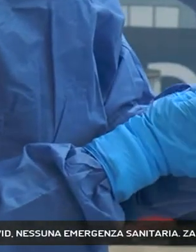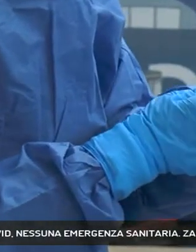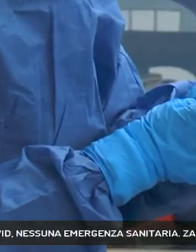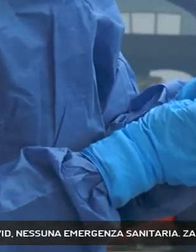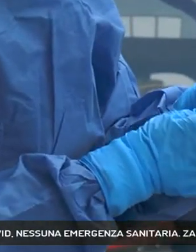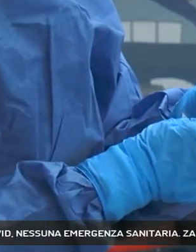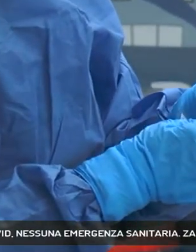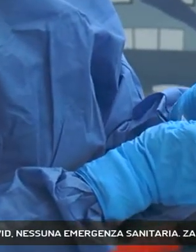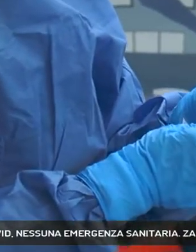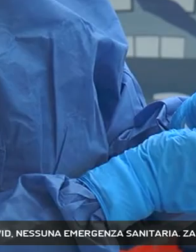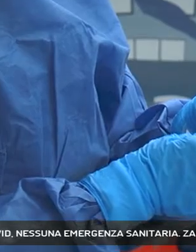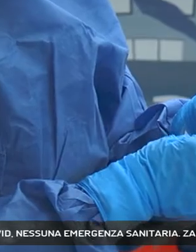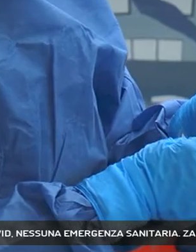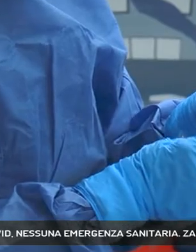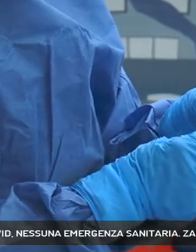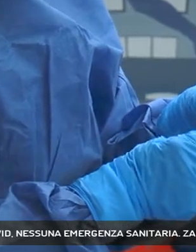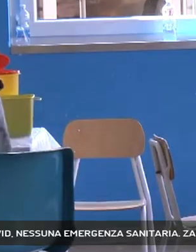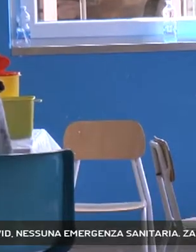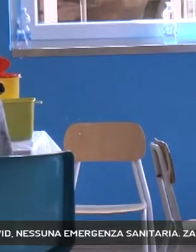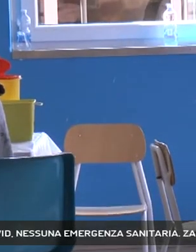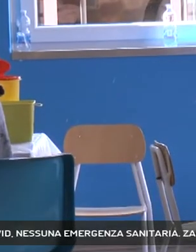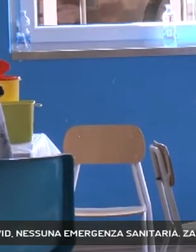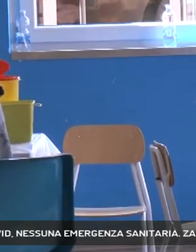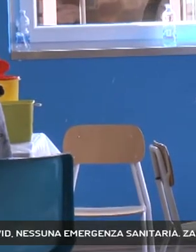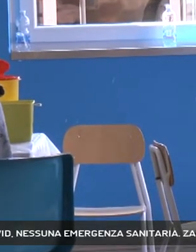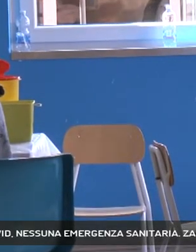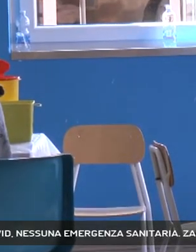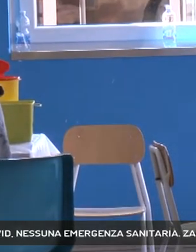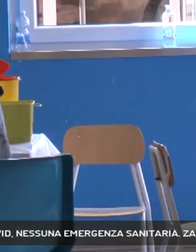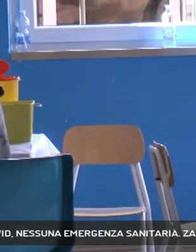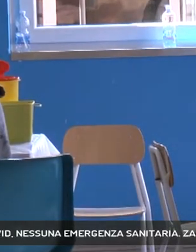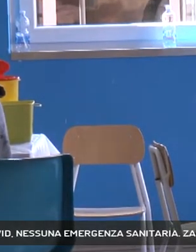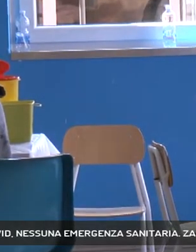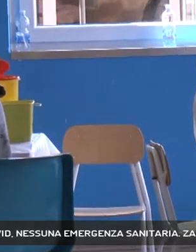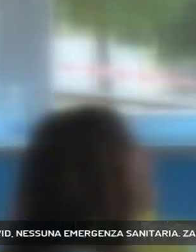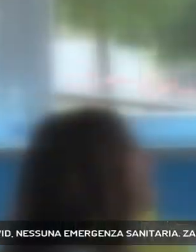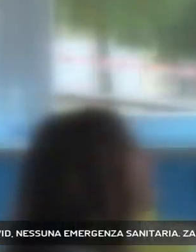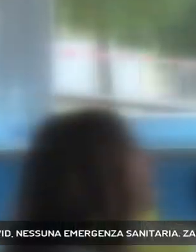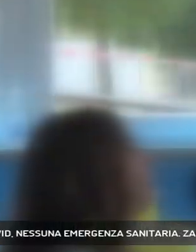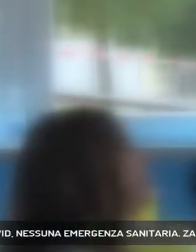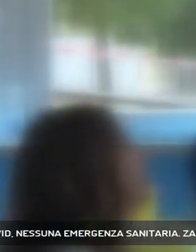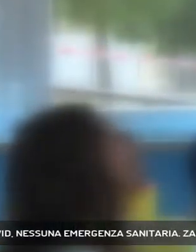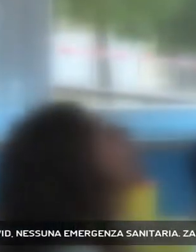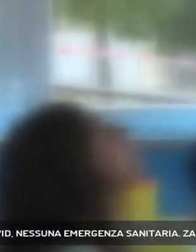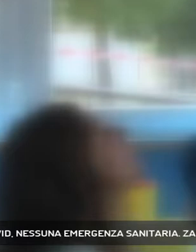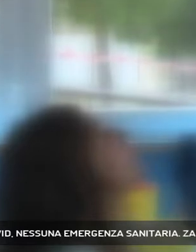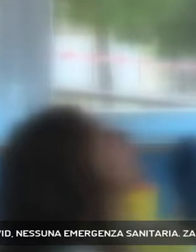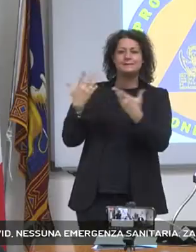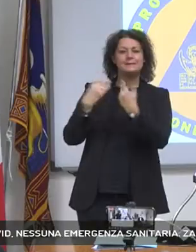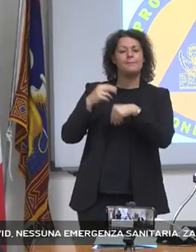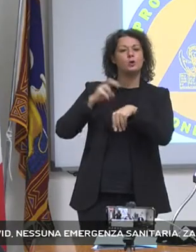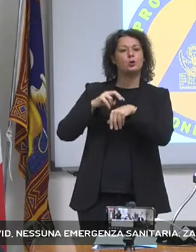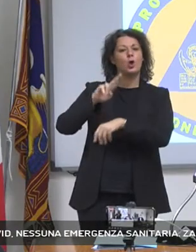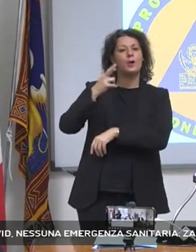test rapido validato da Roma, sta testando anche i test fai da te, che potrebbero rappresentare la nuova frontiera nella gestione del contagio.